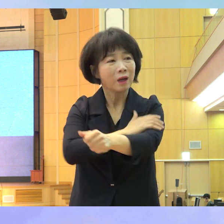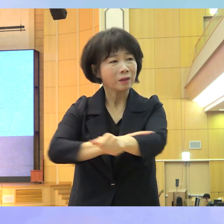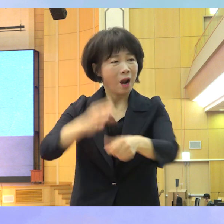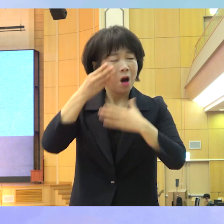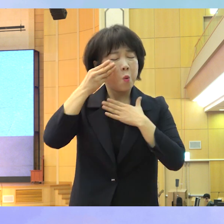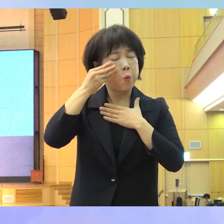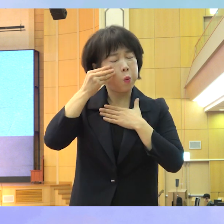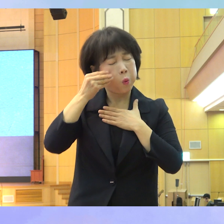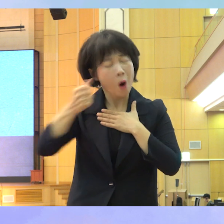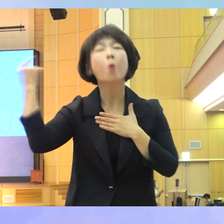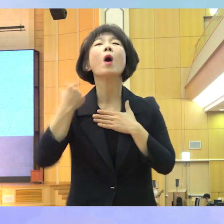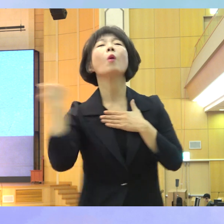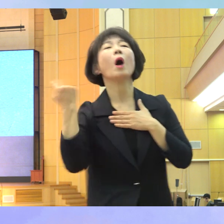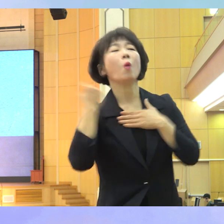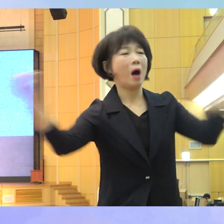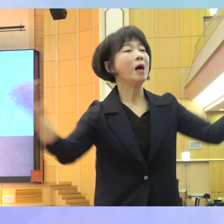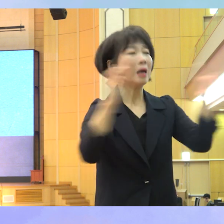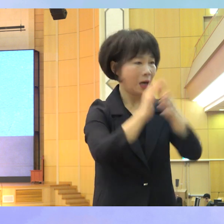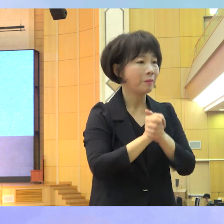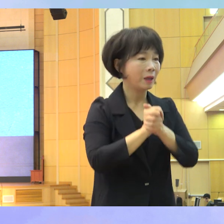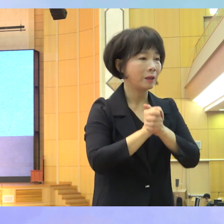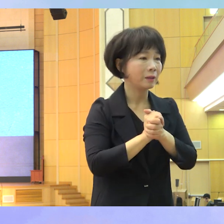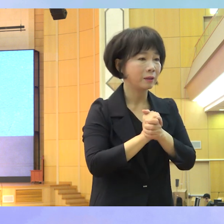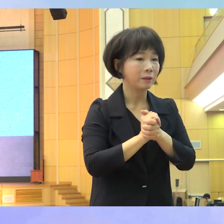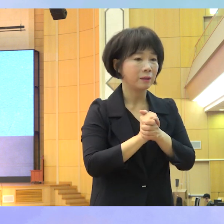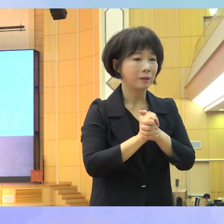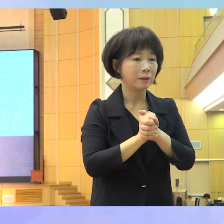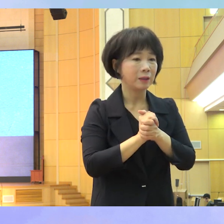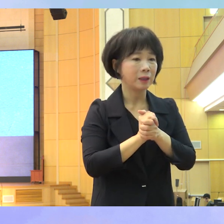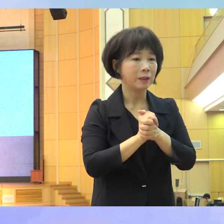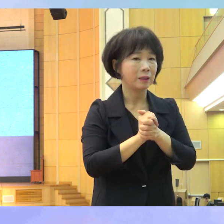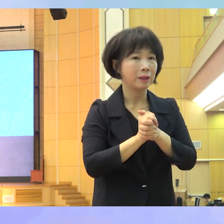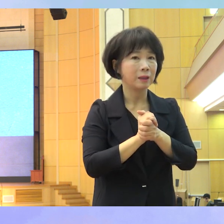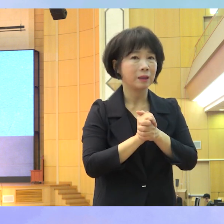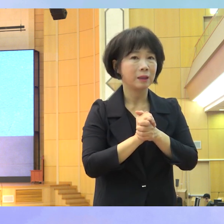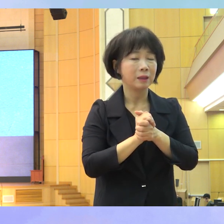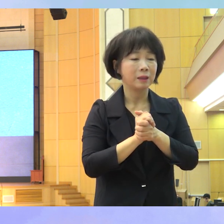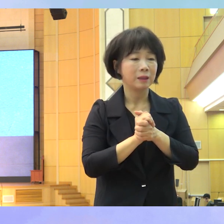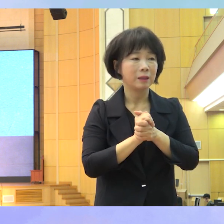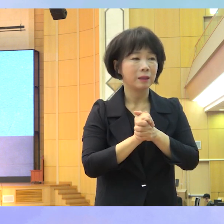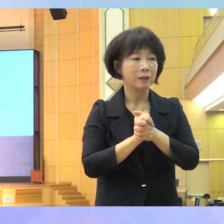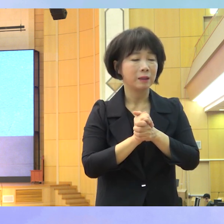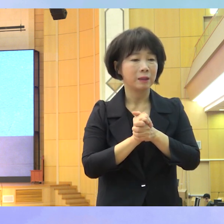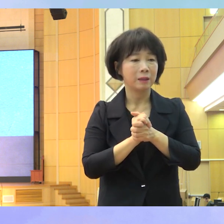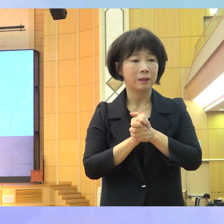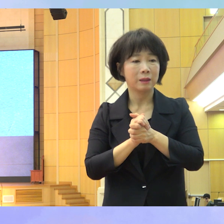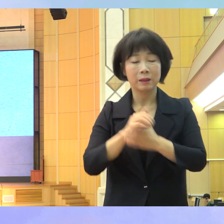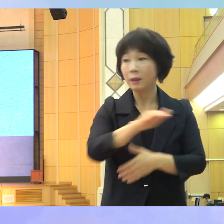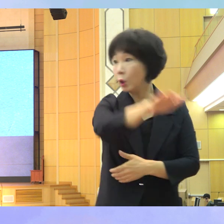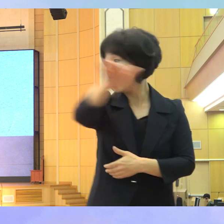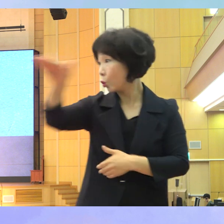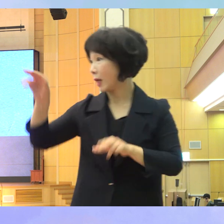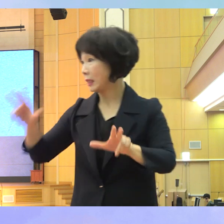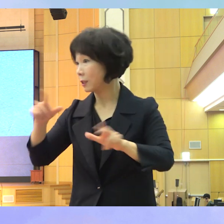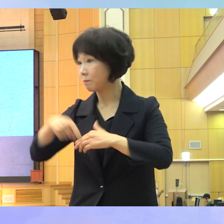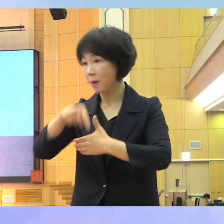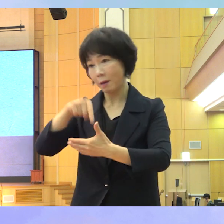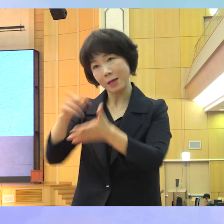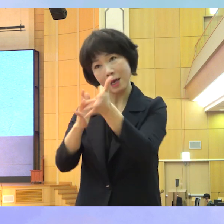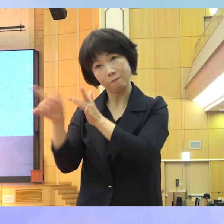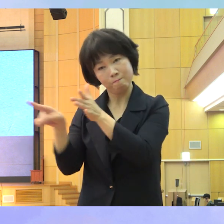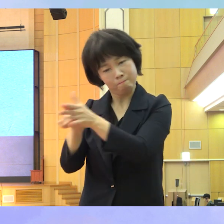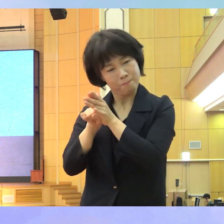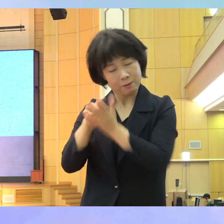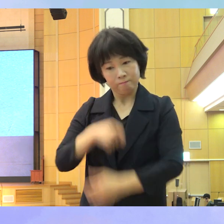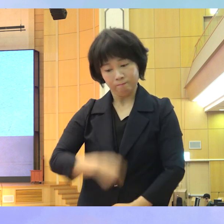형통하리라. 할렐루야. 이게 성경이 우리에게 말해주고 있는 의롭게 살라는 거예요. 우리가 의롭게 살아가면